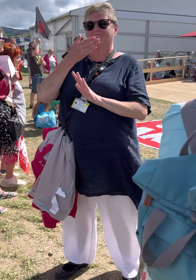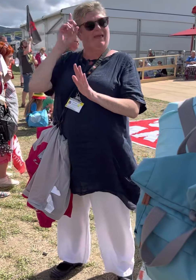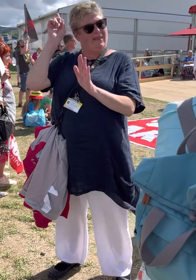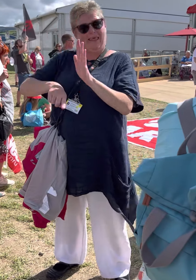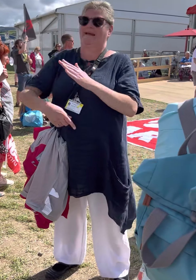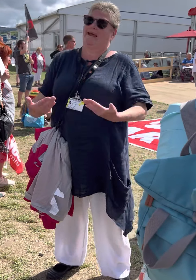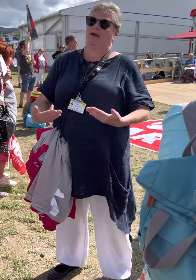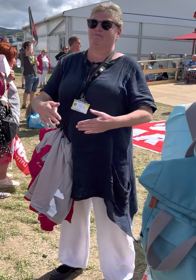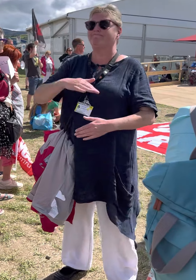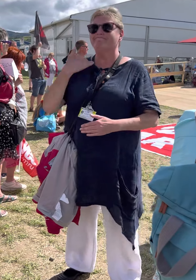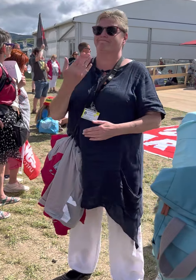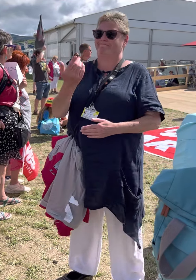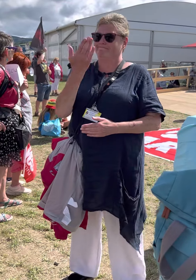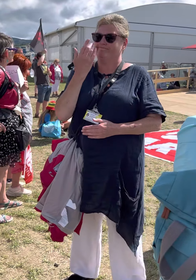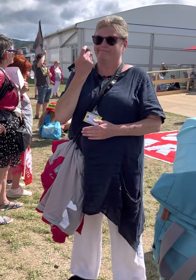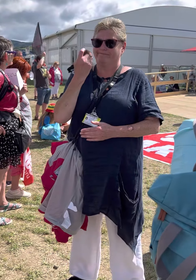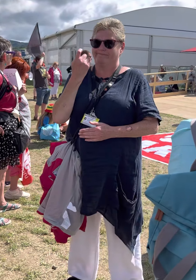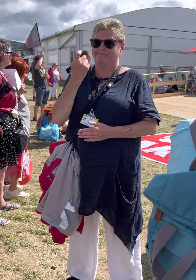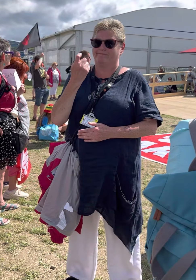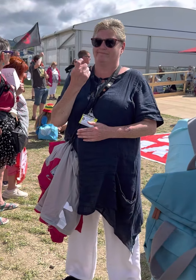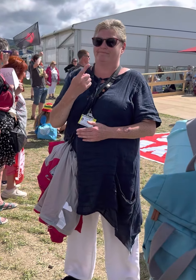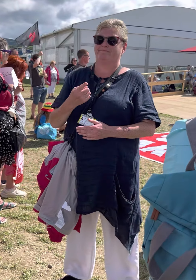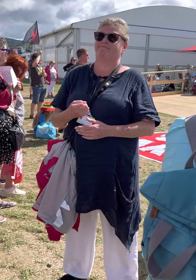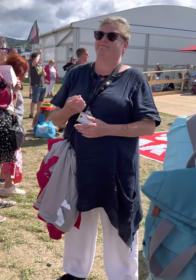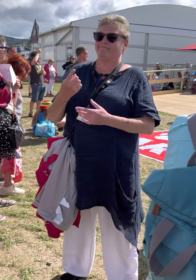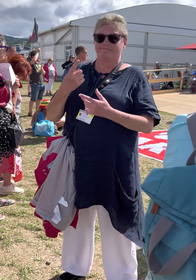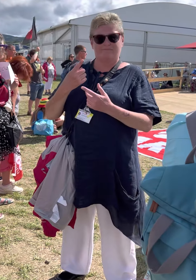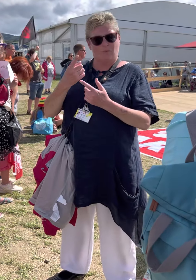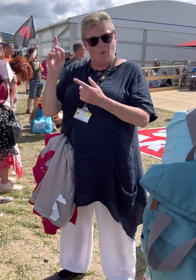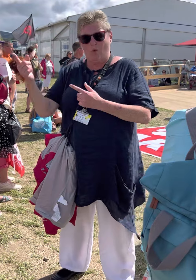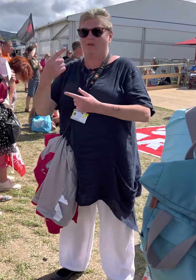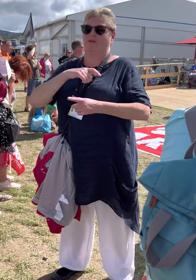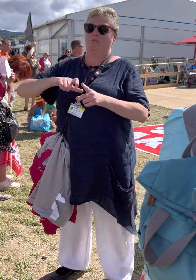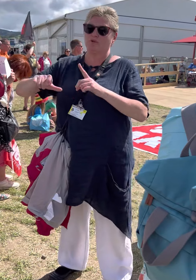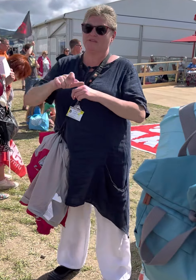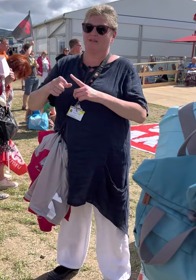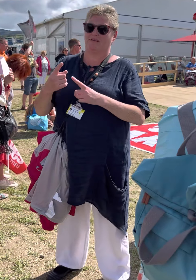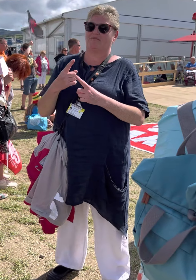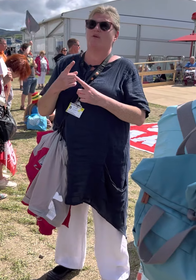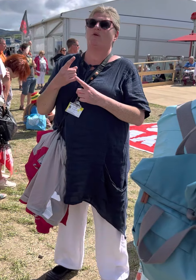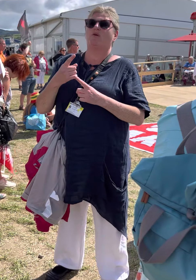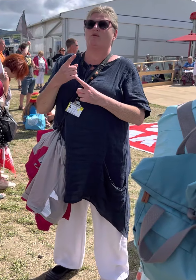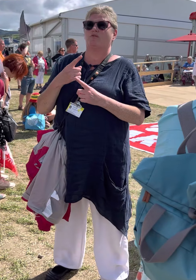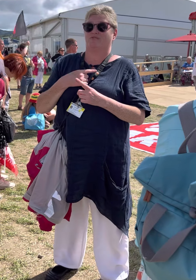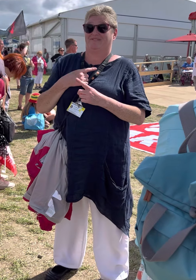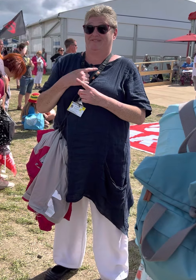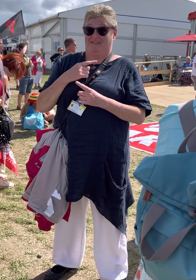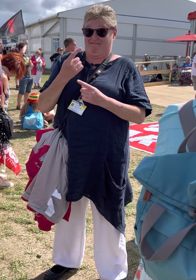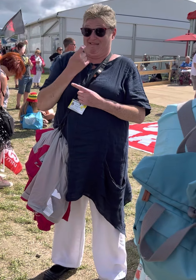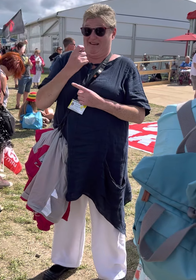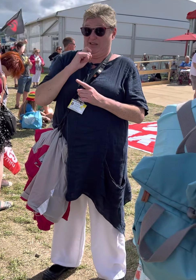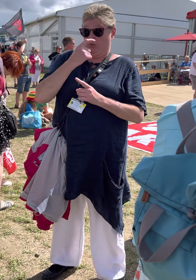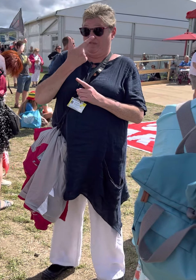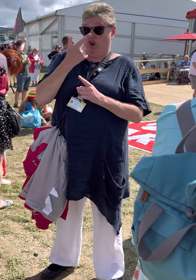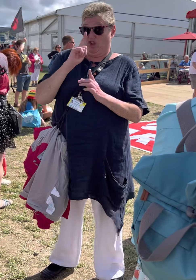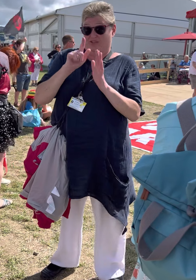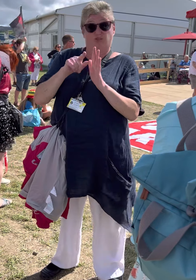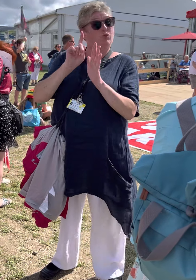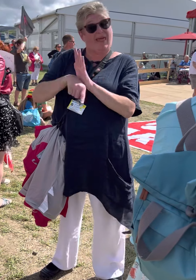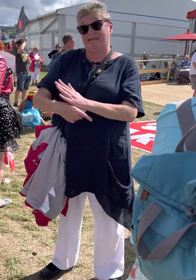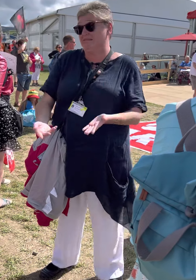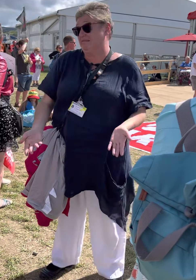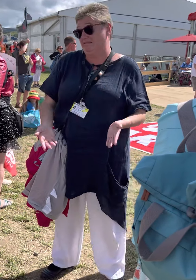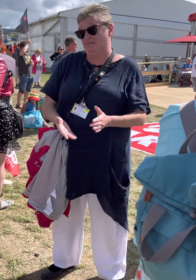nos arno ni, ar sawl un o'n cymunedau ni, ac os rhywbeth mae nes at hanner nos yn rhai yn pentrefi